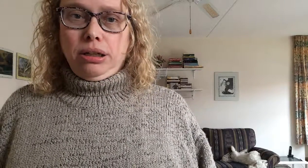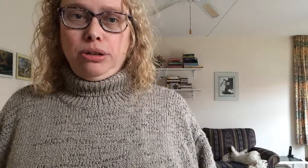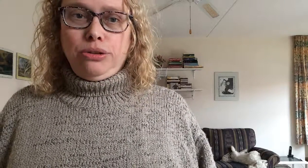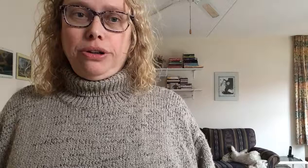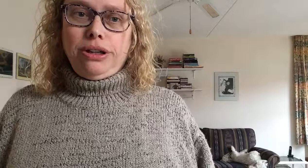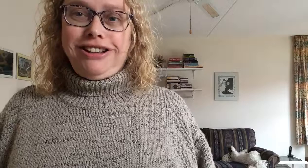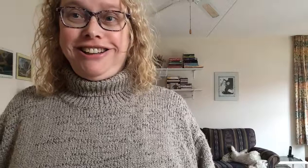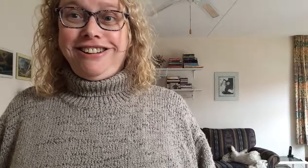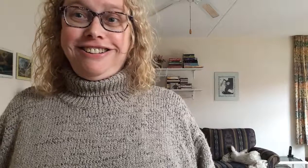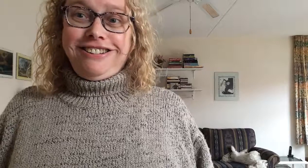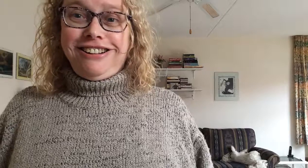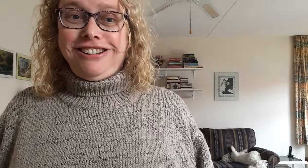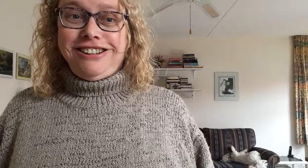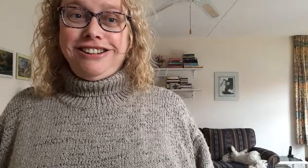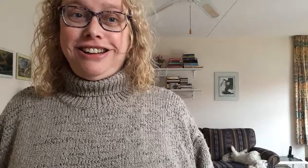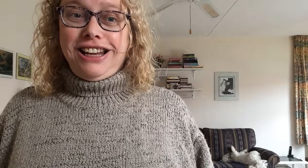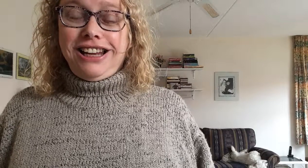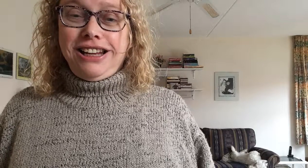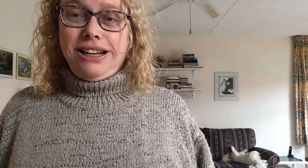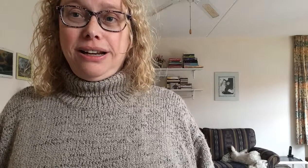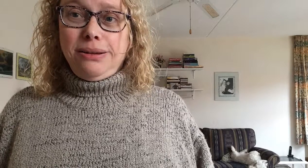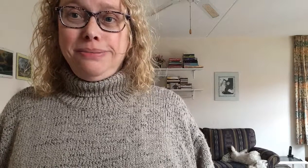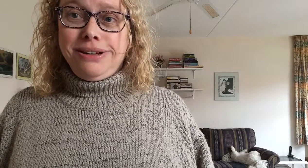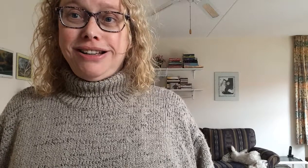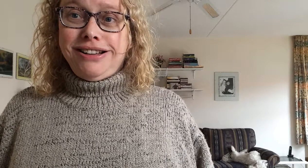Jeroen van Inkel is het helemaal.